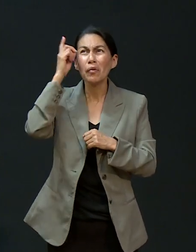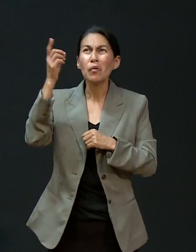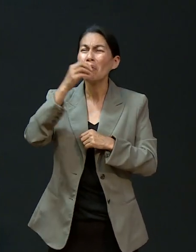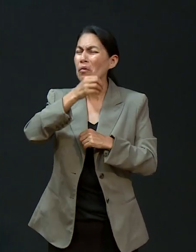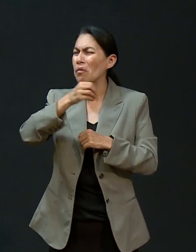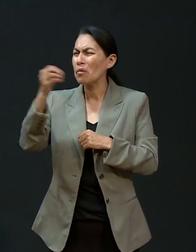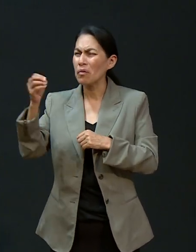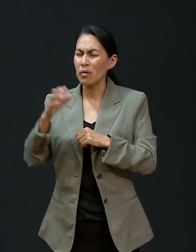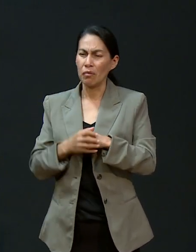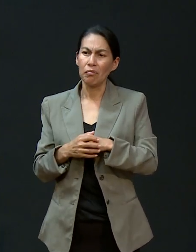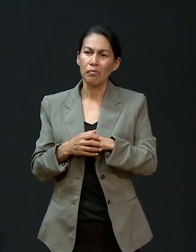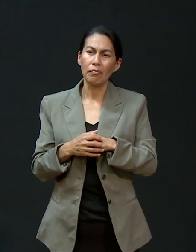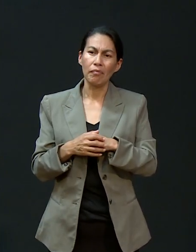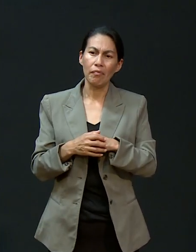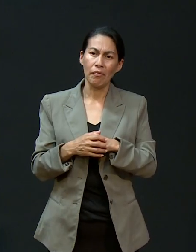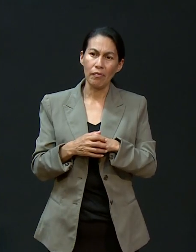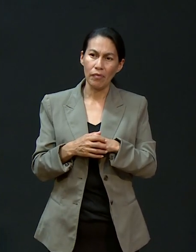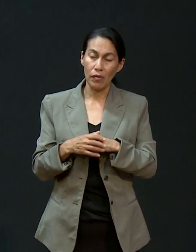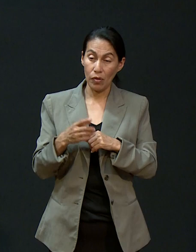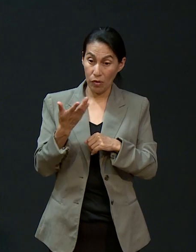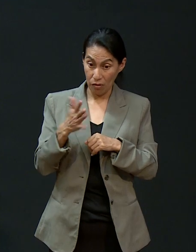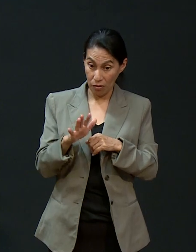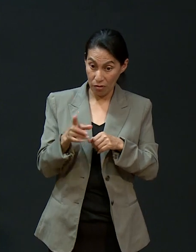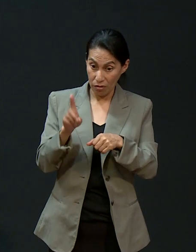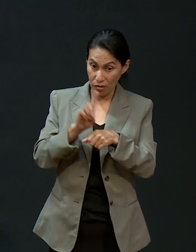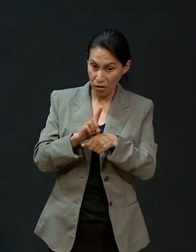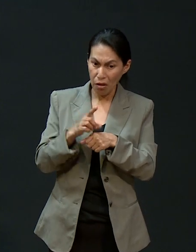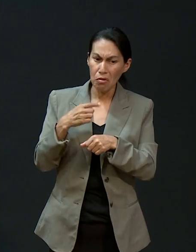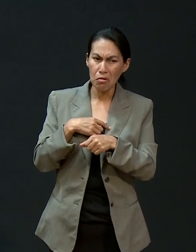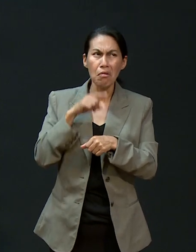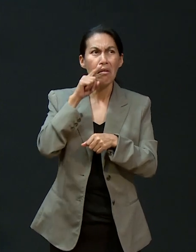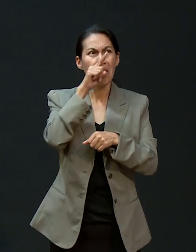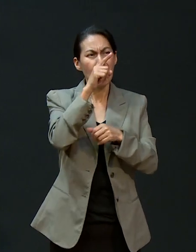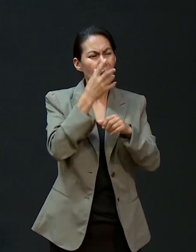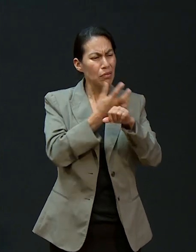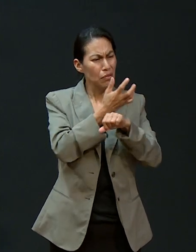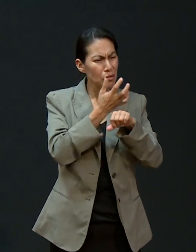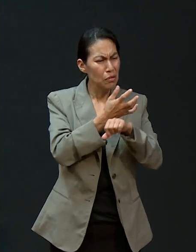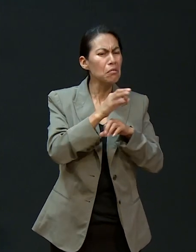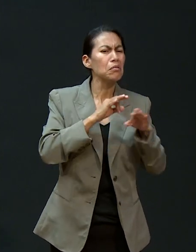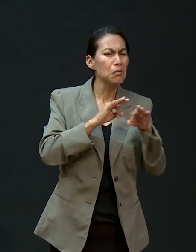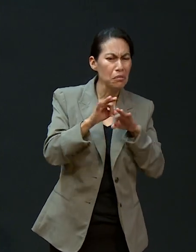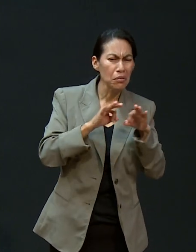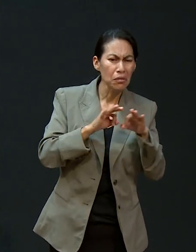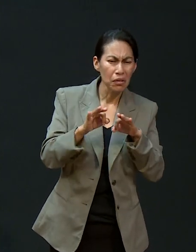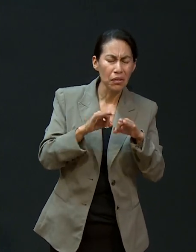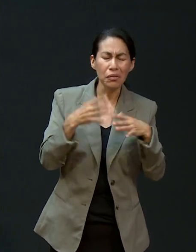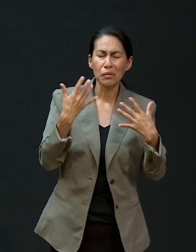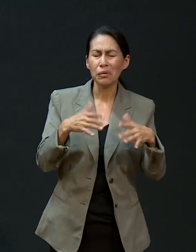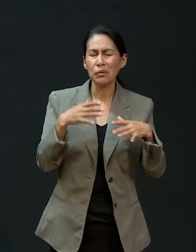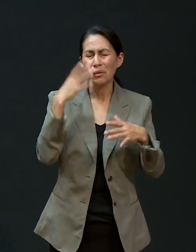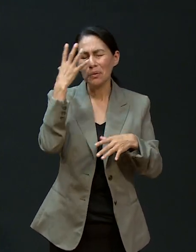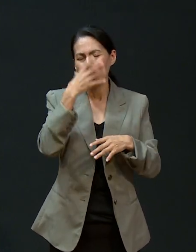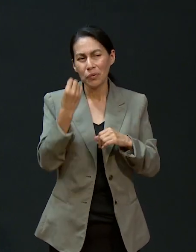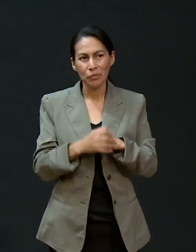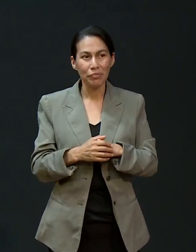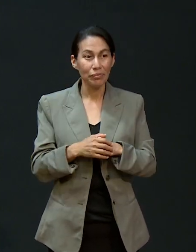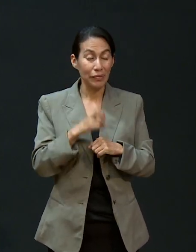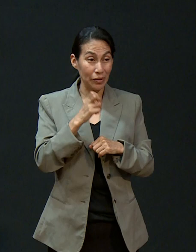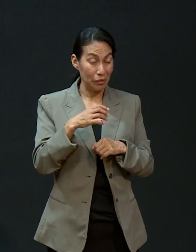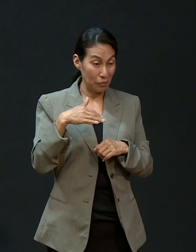en diez días. Dios organizó todo en diez días. Yo ya estaba en Estados Unidos trabajando.